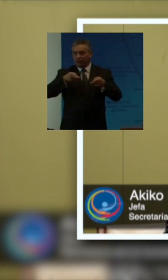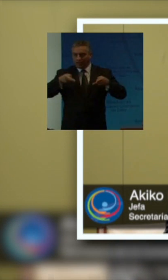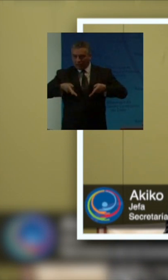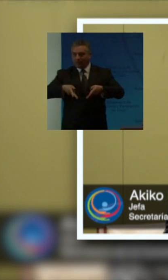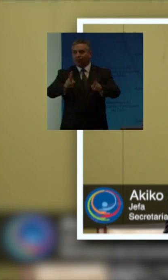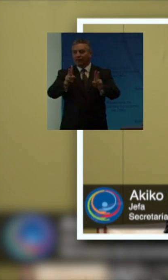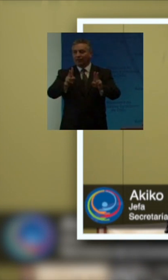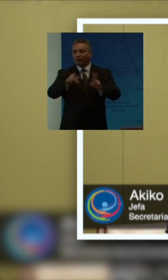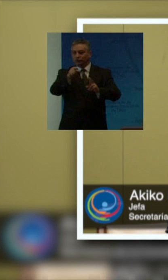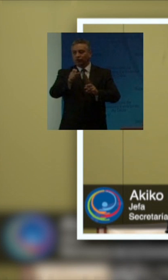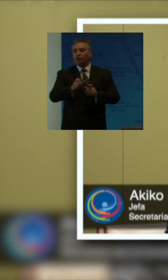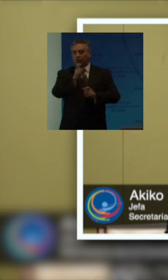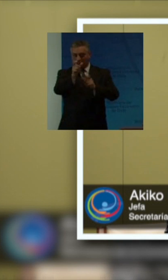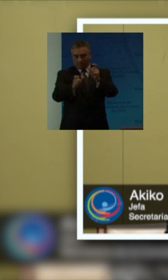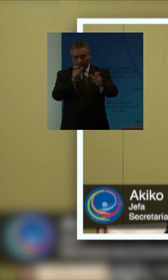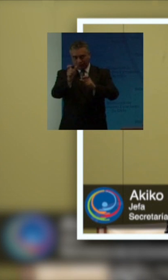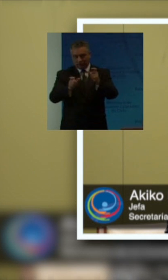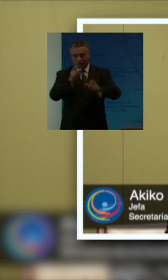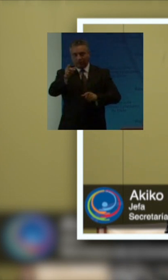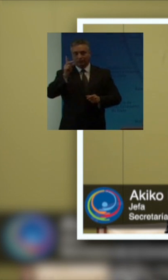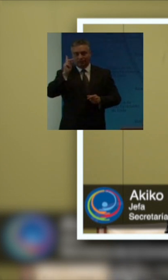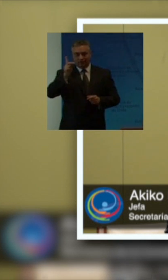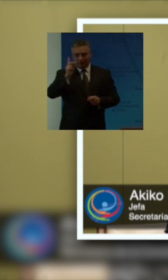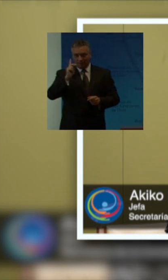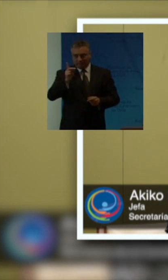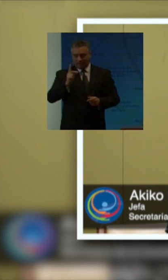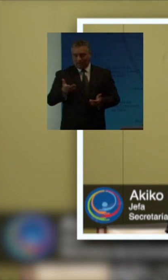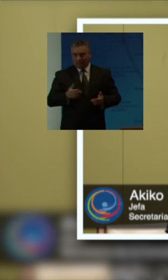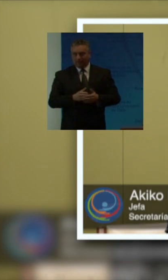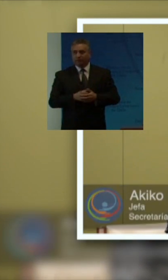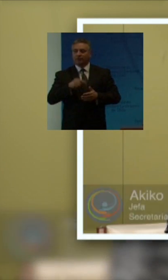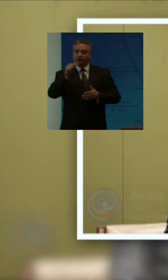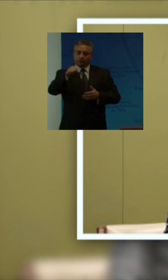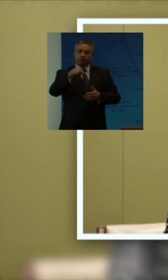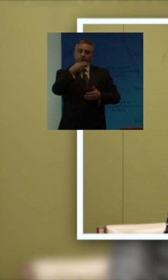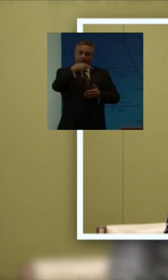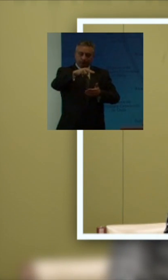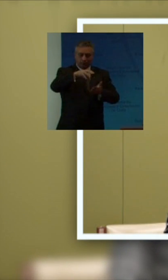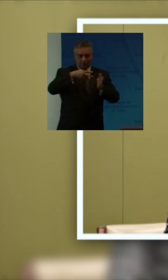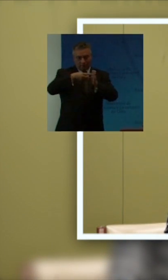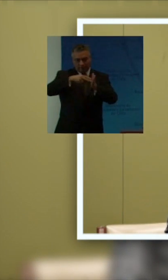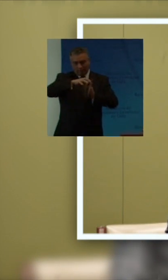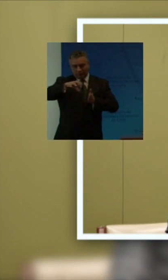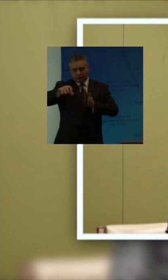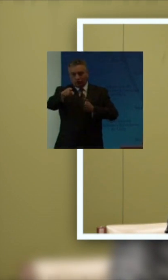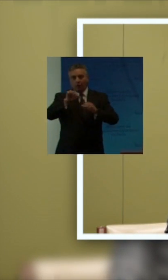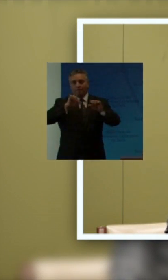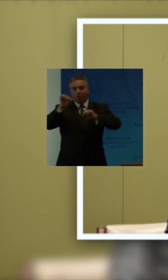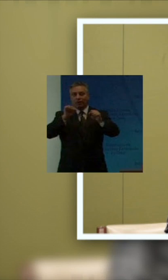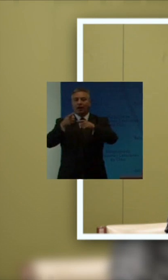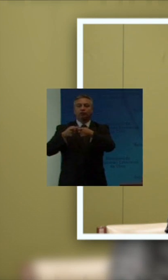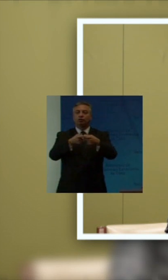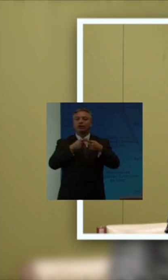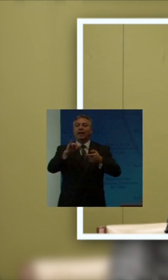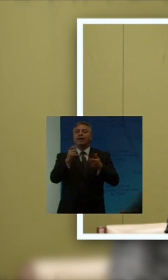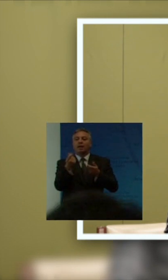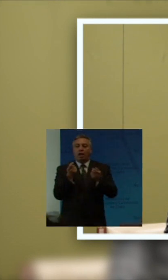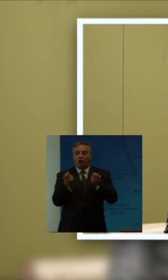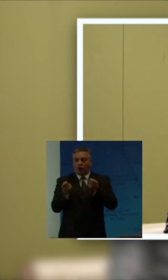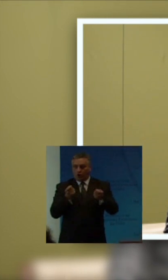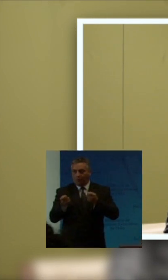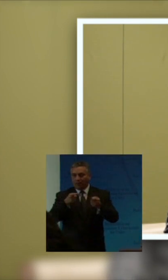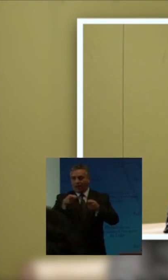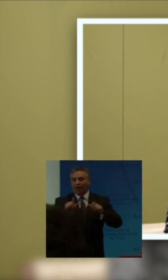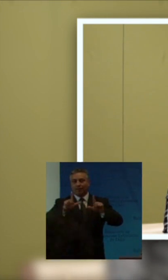de las Personas con Discapacidades de la División de Políticas Sociales y Económicas del